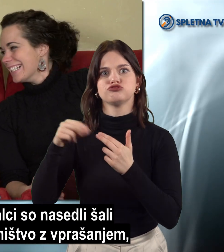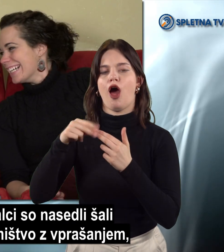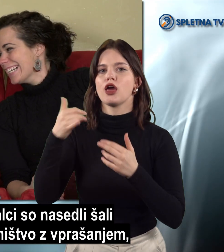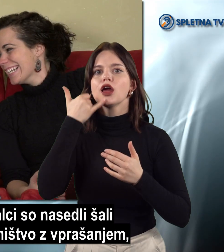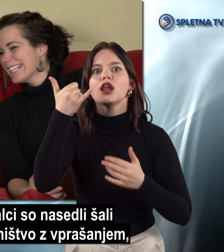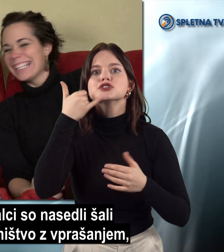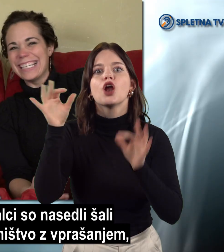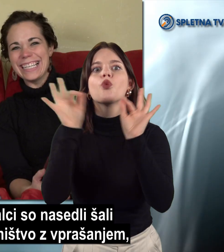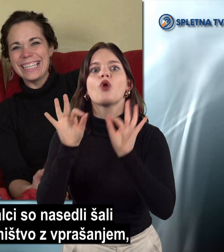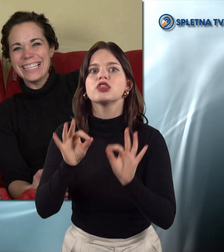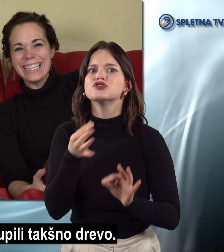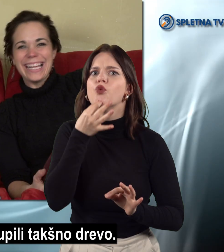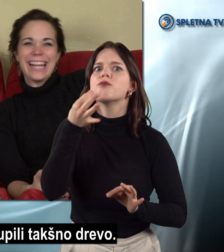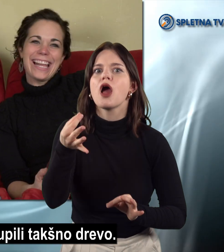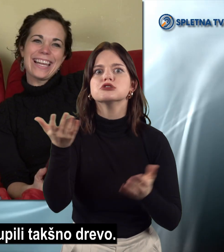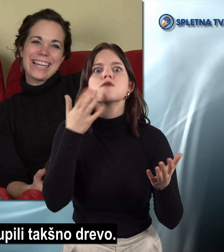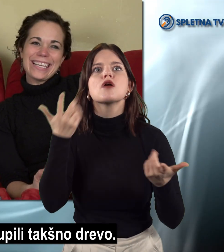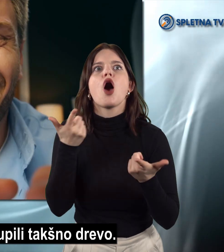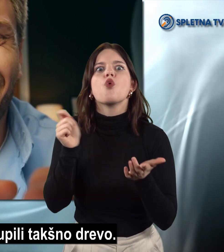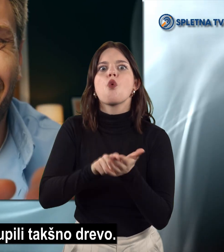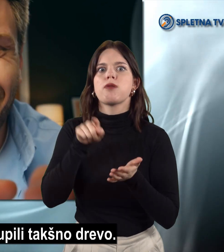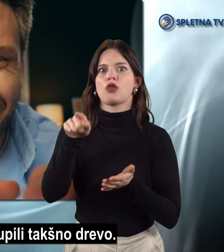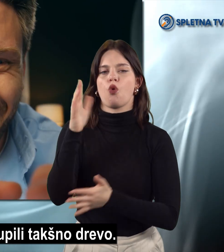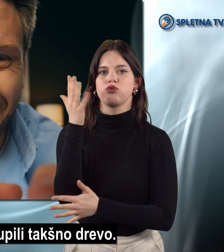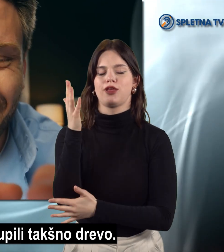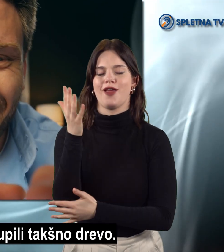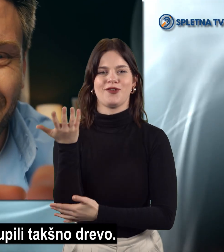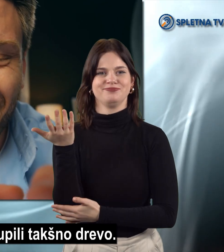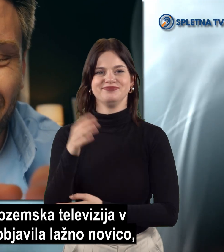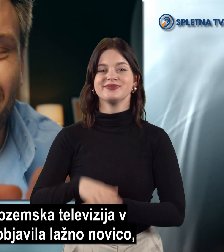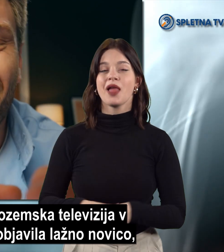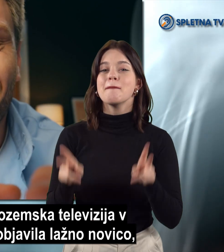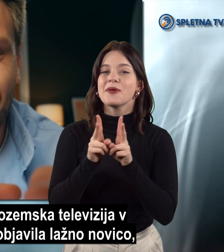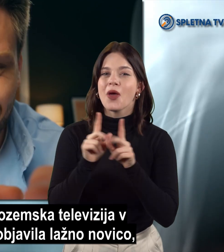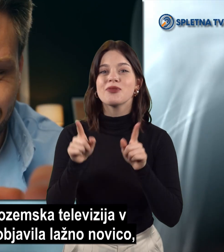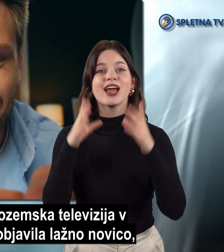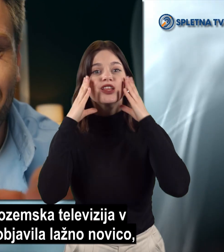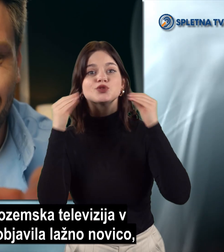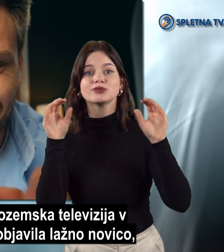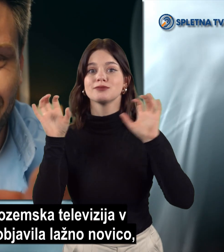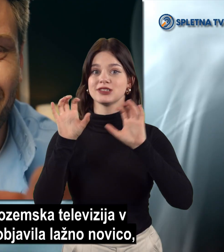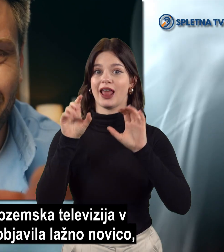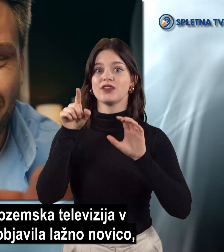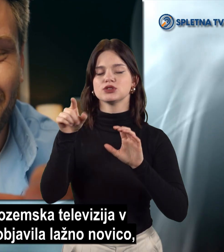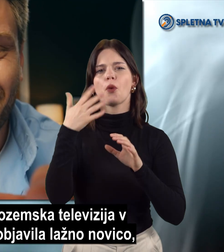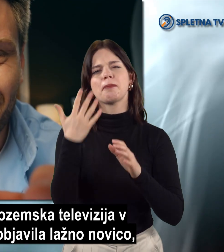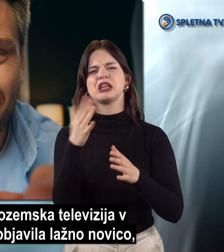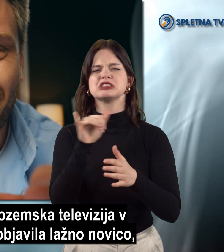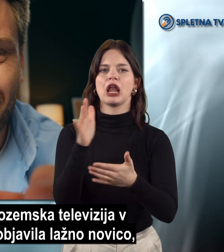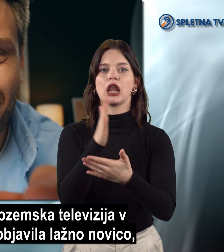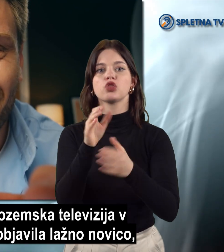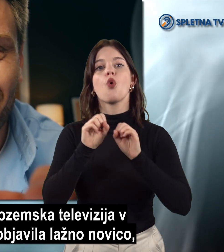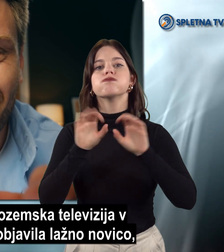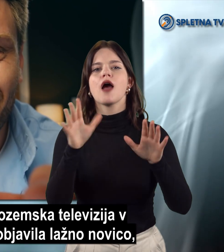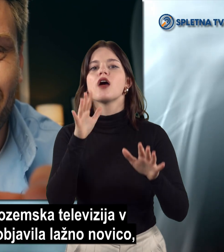v uredništvo z vprašanjem, kje bi lahko kupili takšno drevo. Podobno je nizozemska televizija v